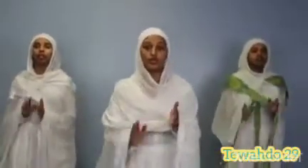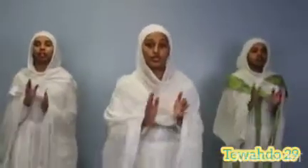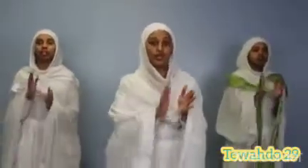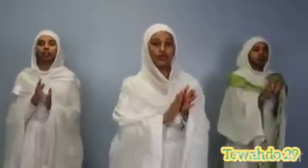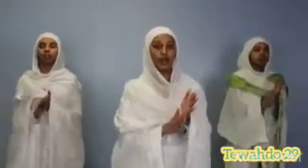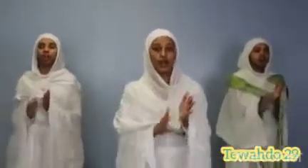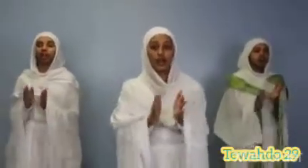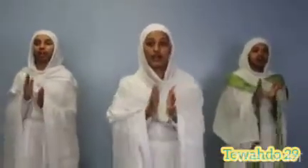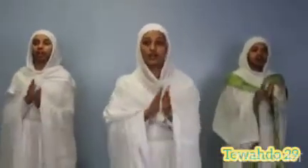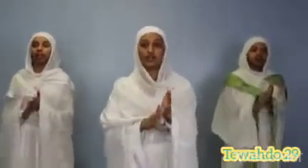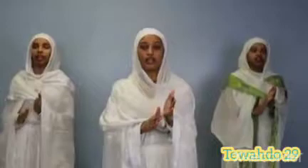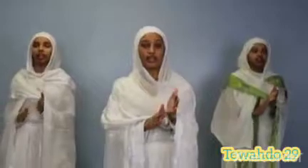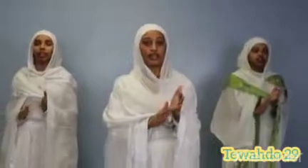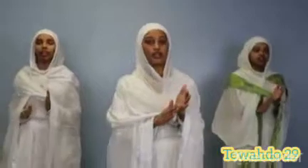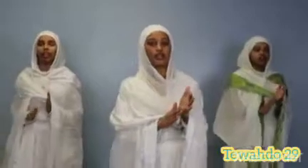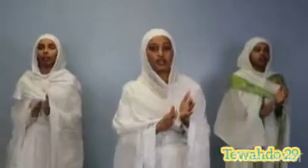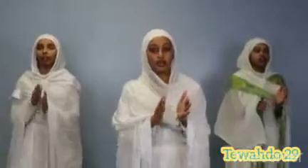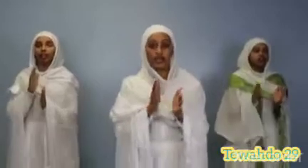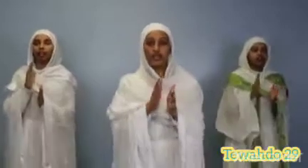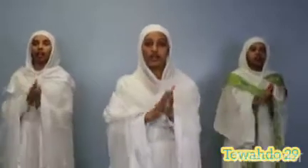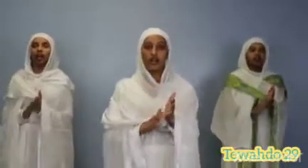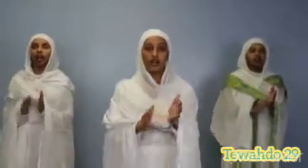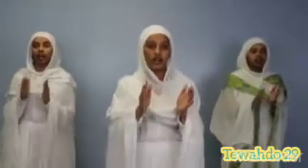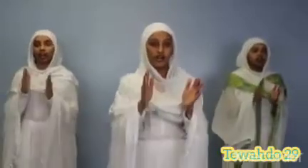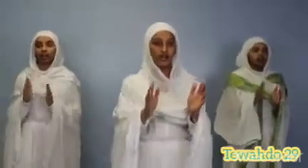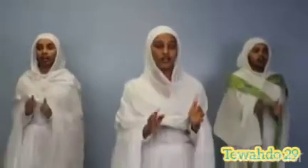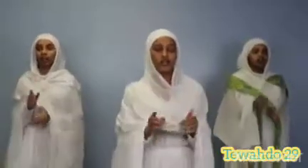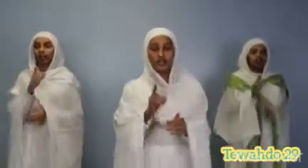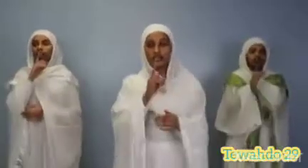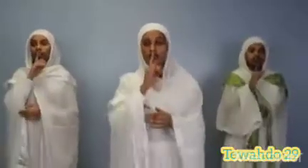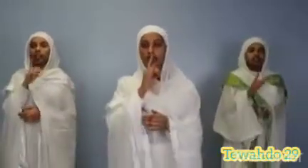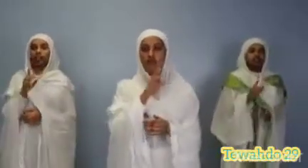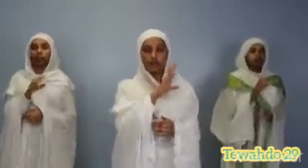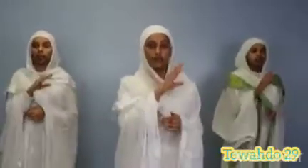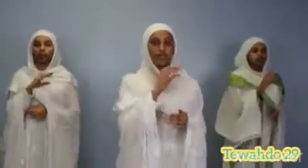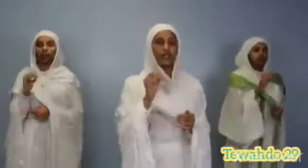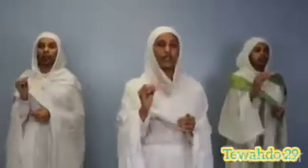ክርስቶስ ይማረን መሐሪ ነውና